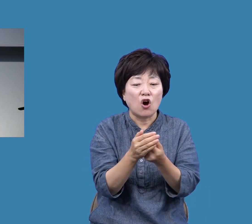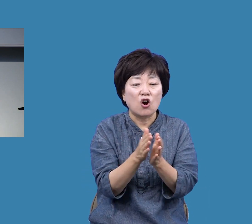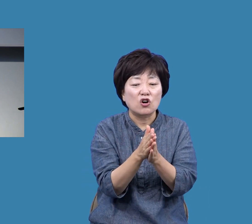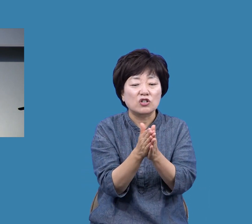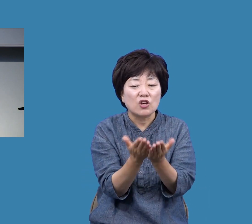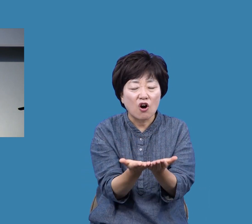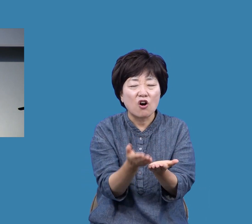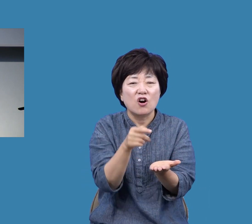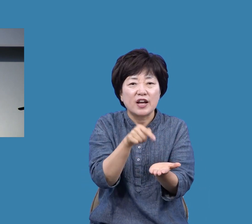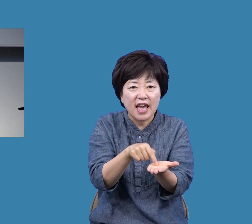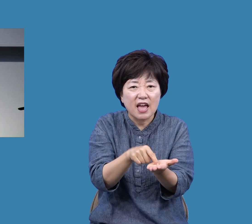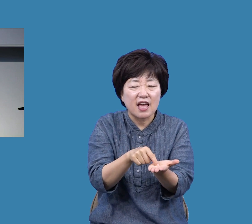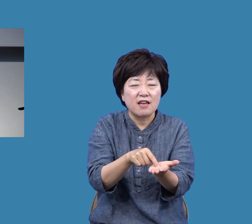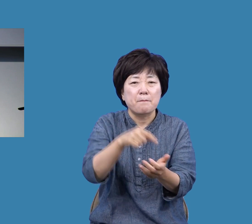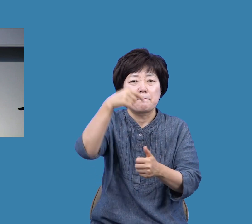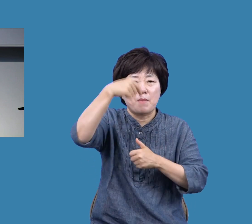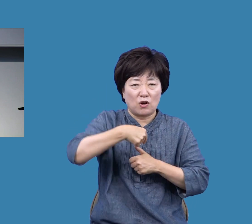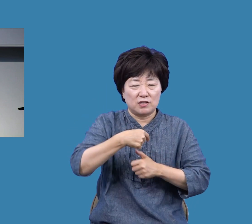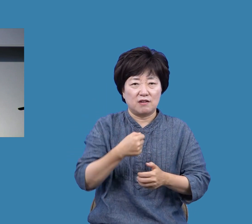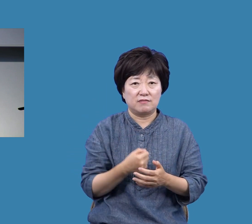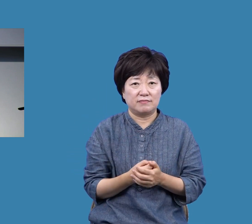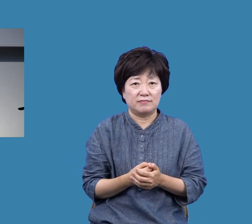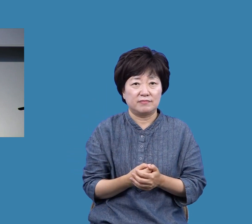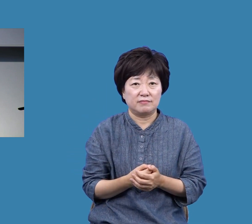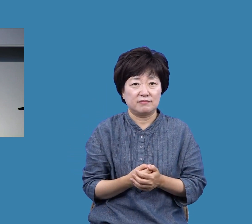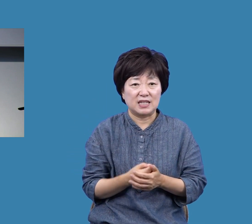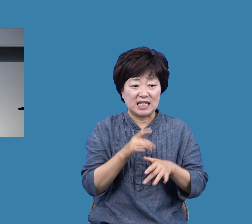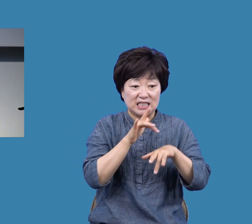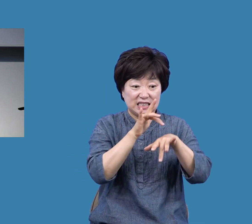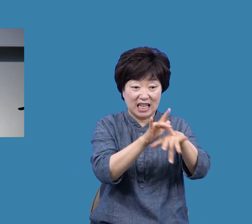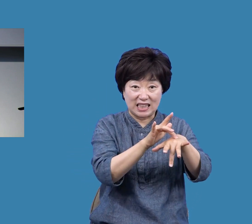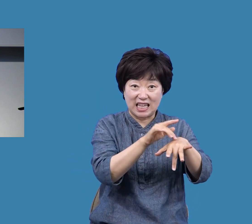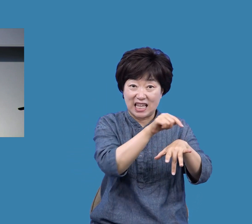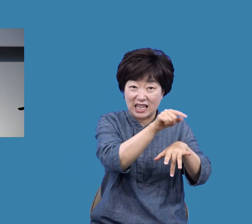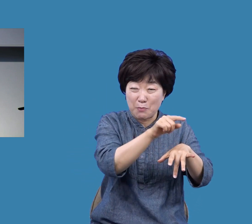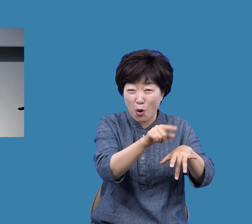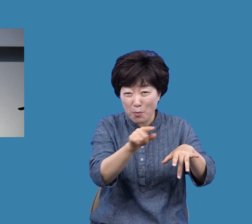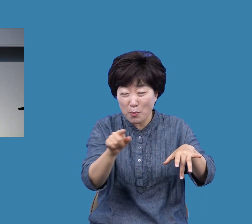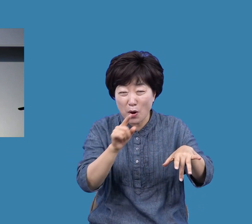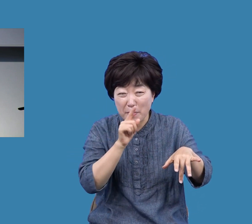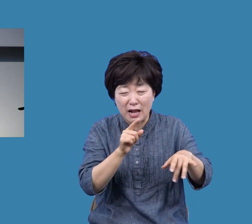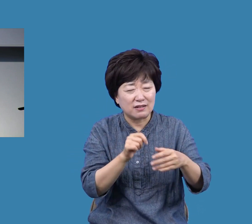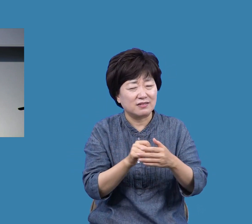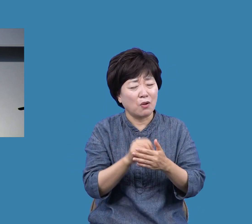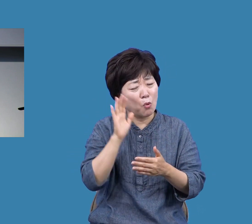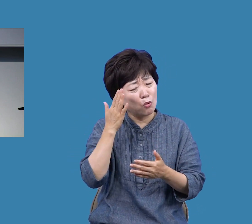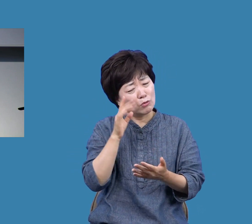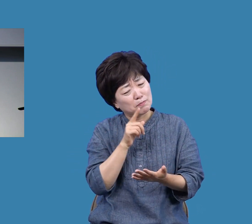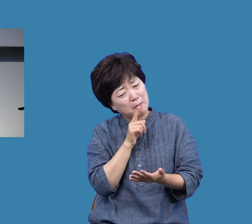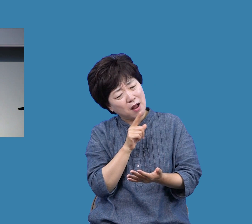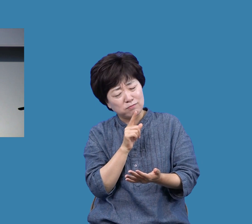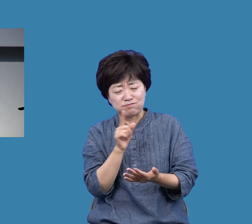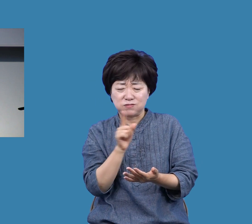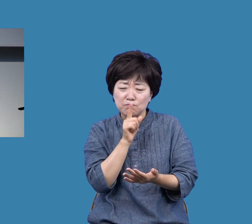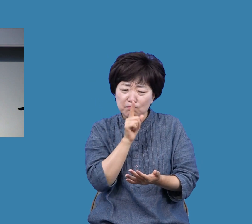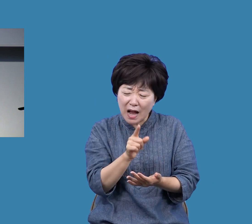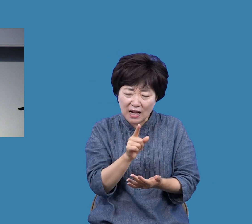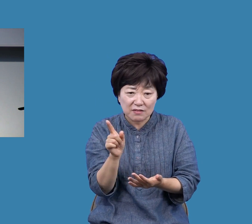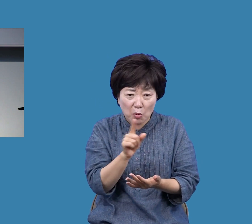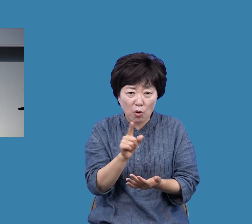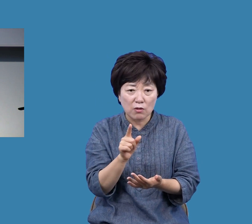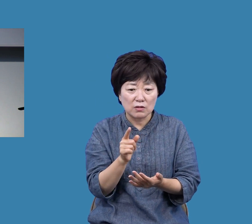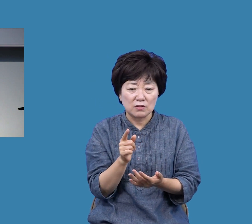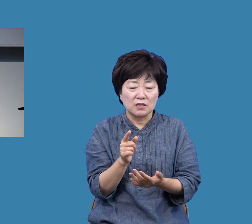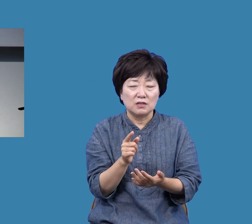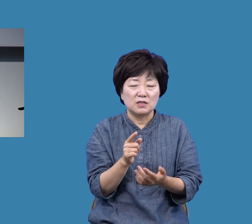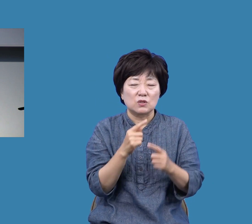하는 게 오늘날 표현으로는 무슨 말인지 잘 이해가 안 되는데 결국 이 뜻은 뭐냐면 교회에서 출교시키라는 뜻이에요. 그냥 표현이 이렇게